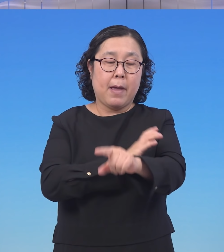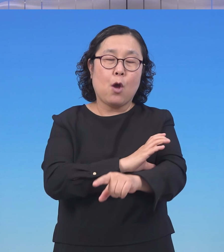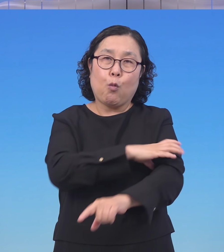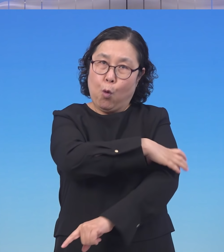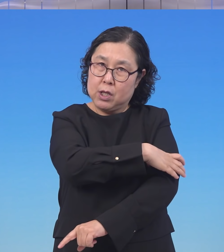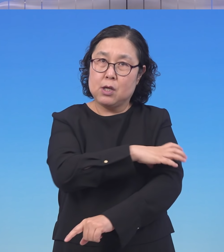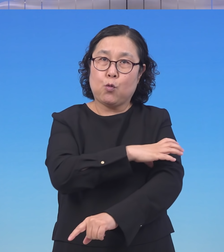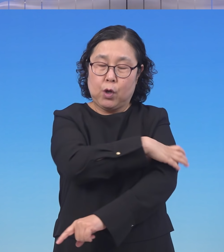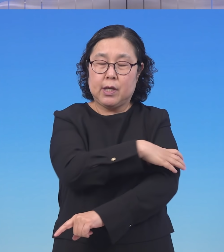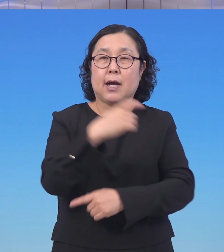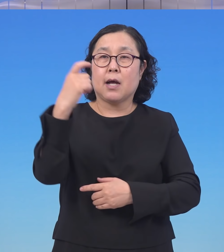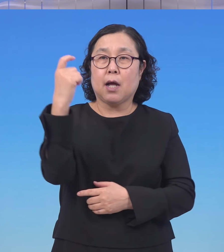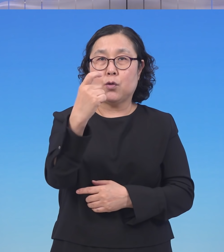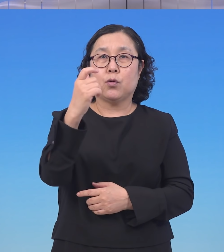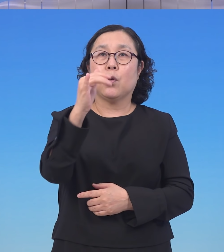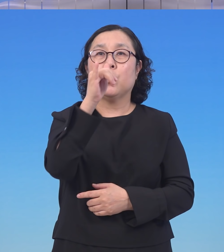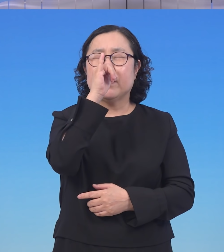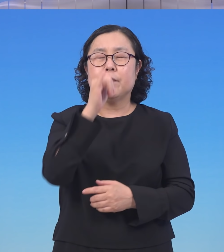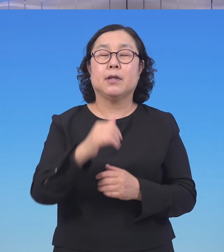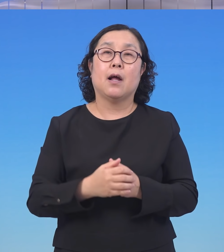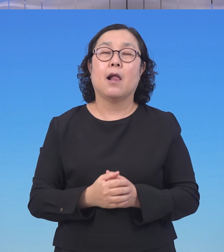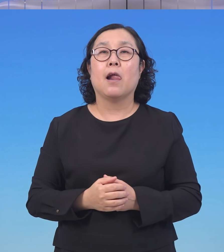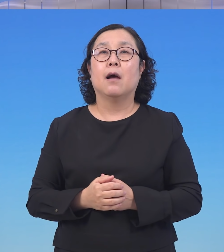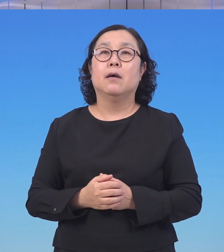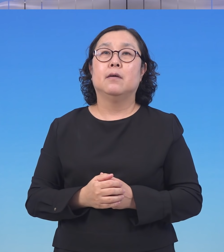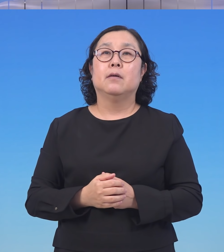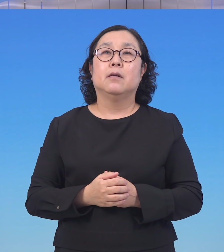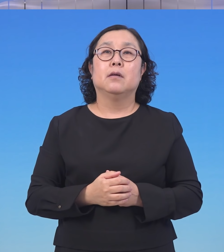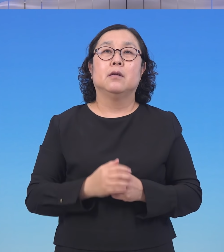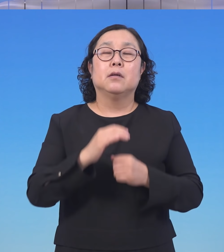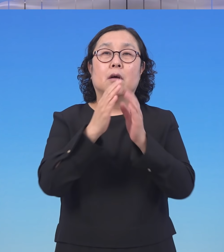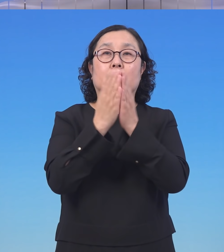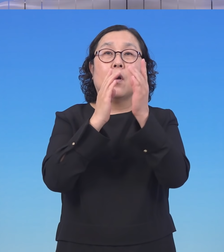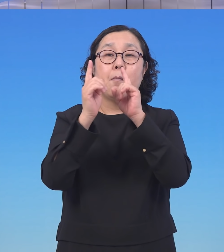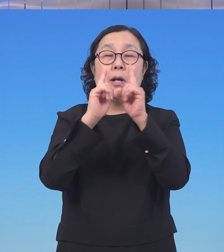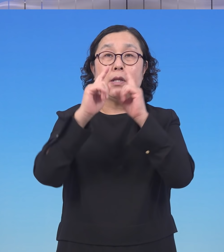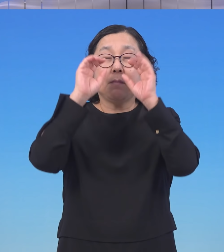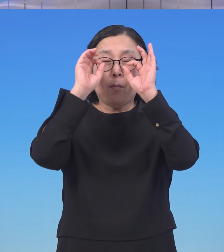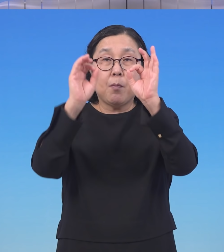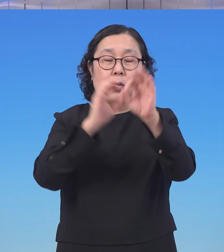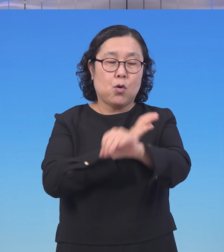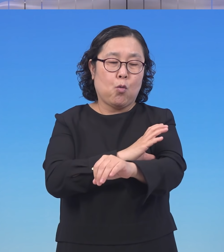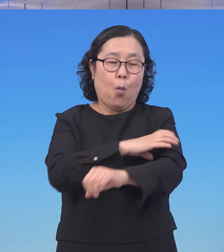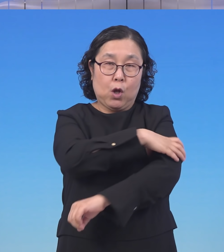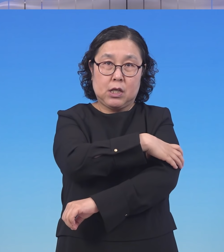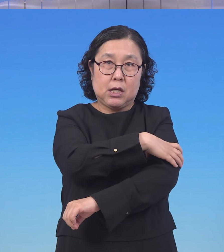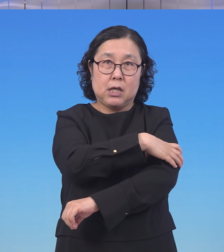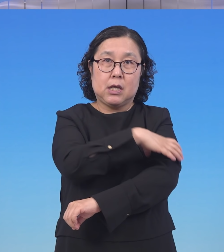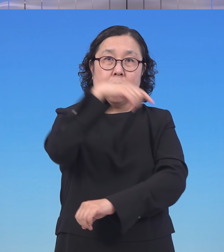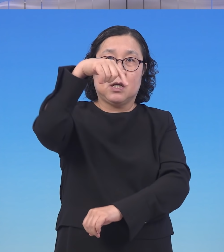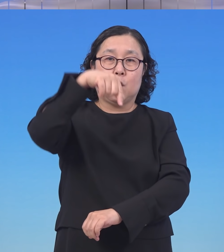이게 오늘 본문에서 굉장히 강조가 되고 있다는 겁니다. 실제로 본문에 보면은 이 권위라는